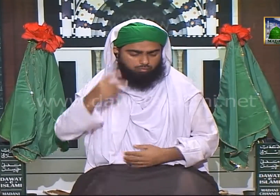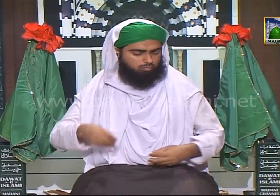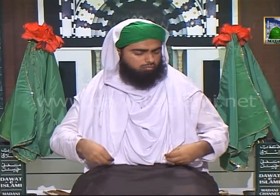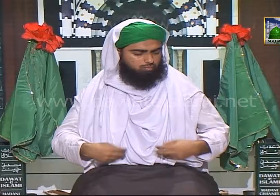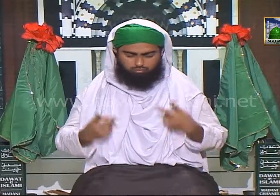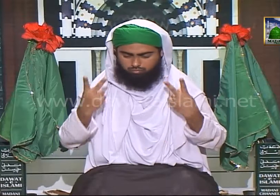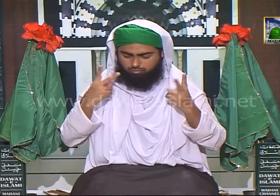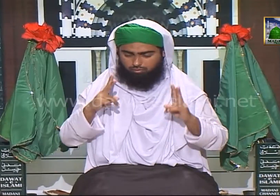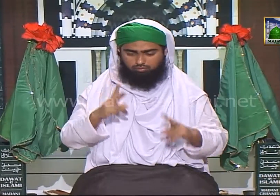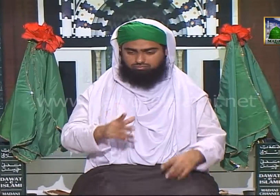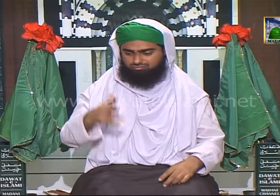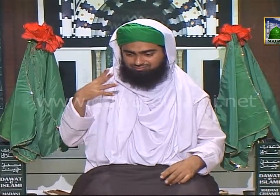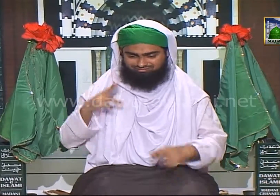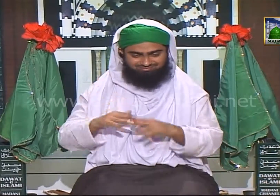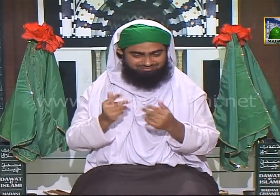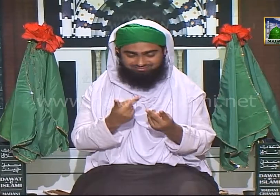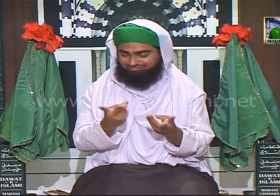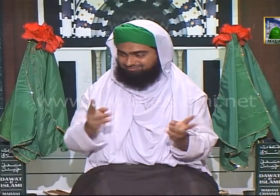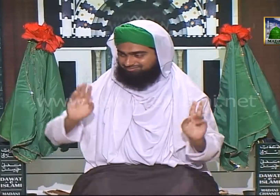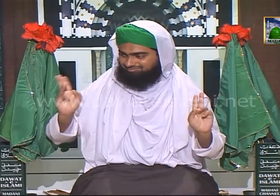ہے، اپنے فرشتوں کے سامنے اس کے بارے میں فخر کرتا